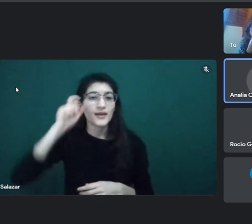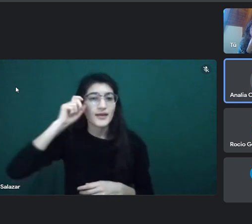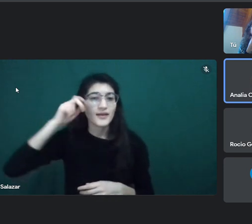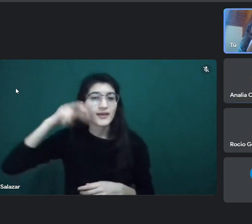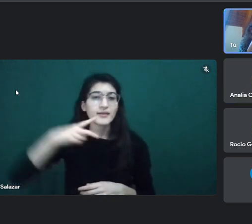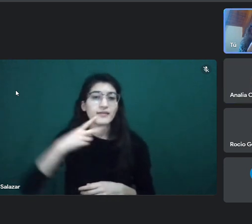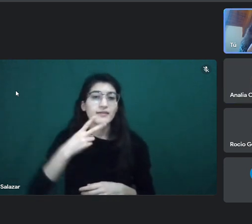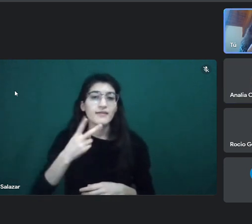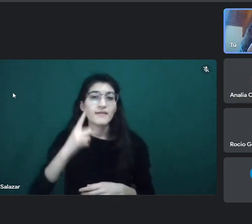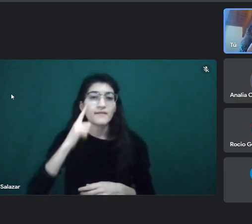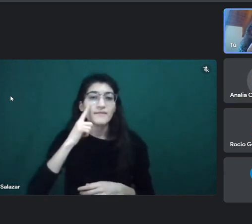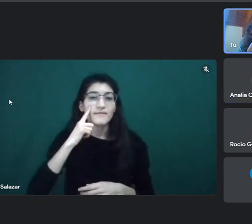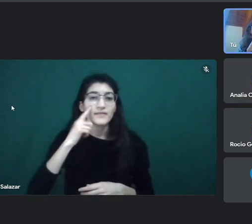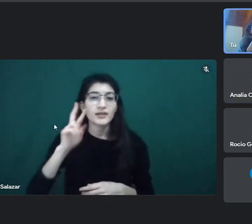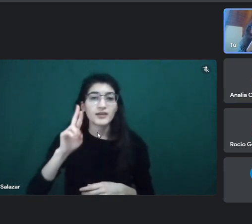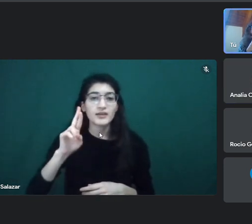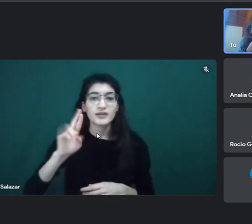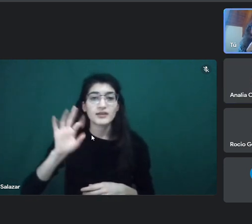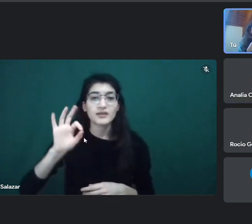Entorno,